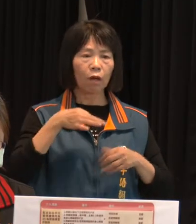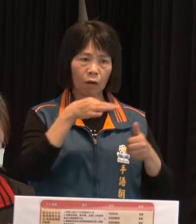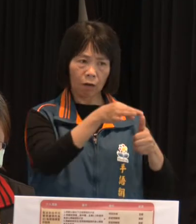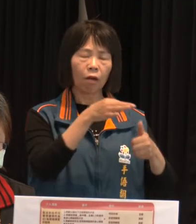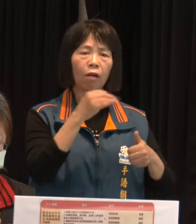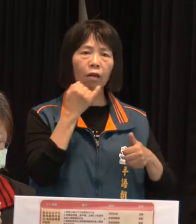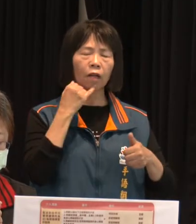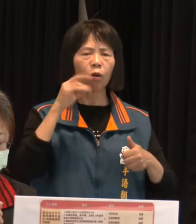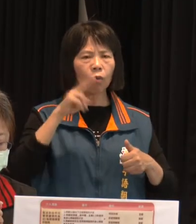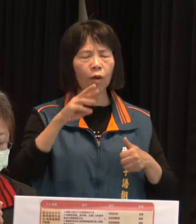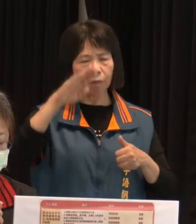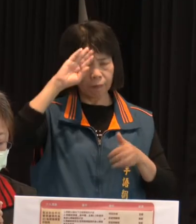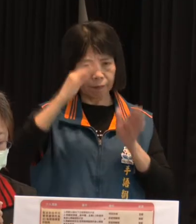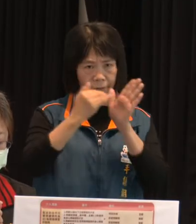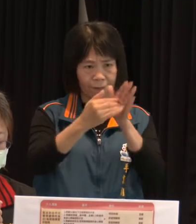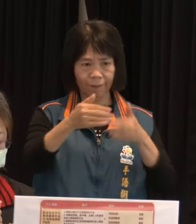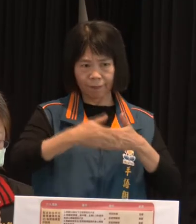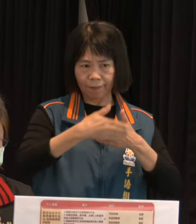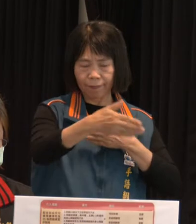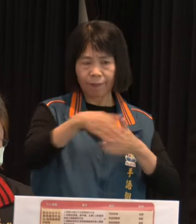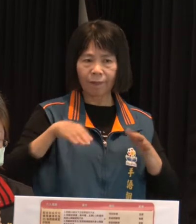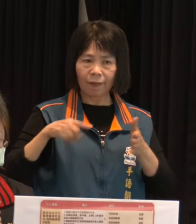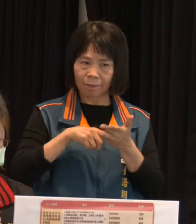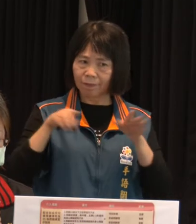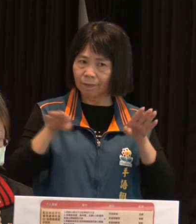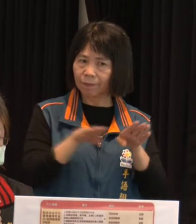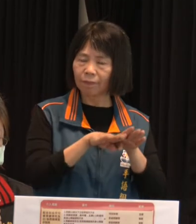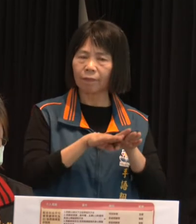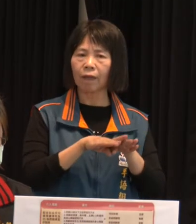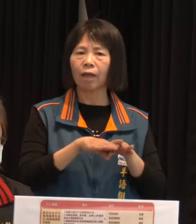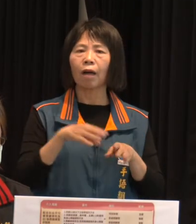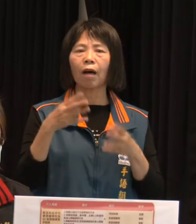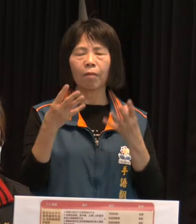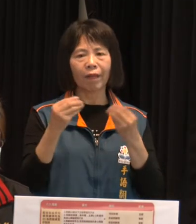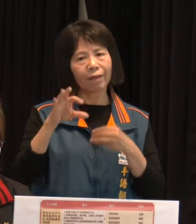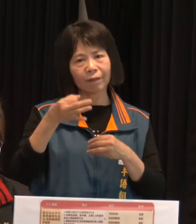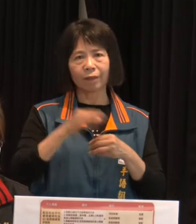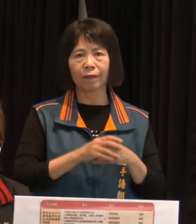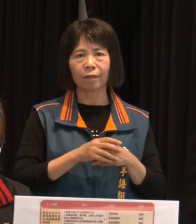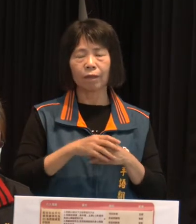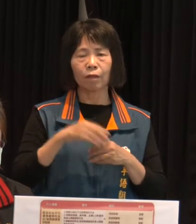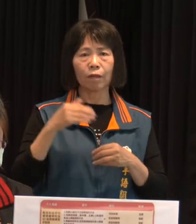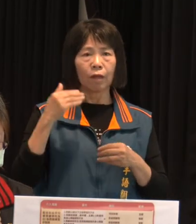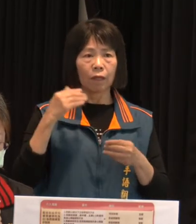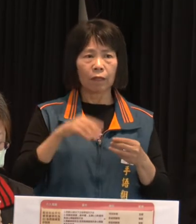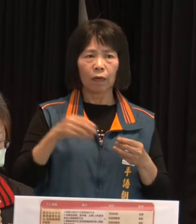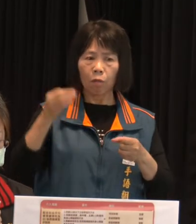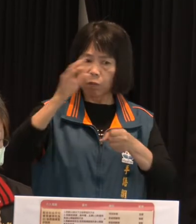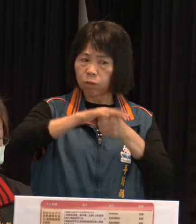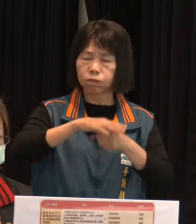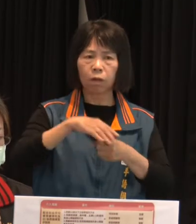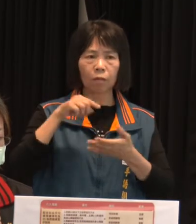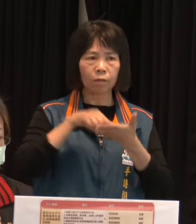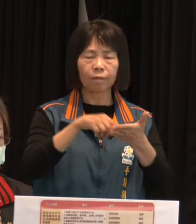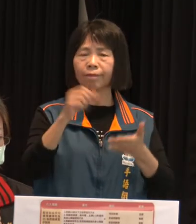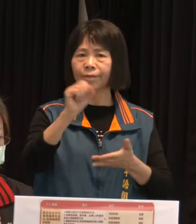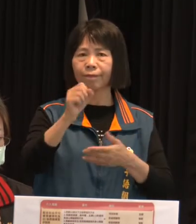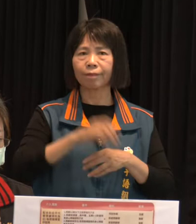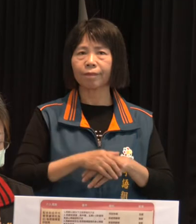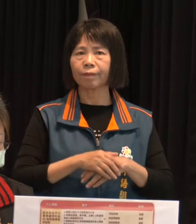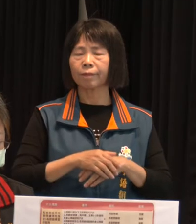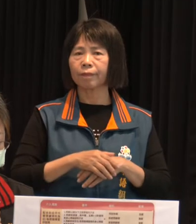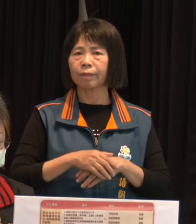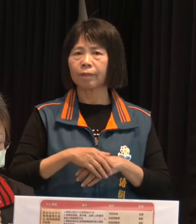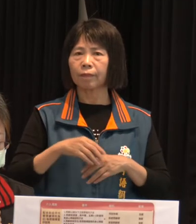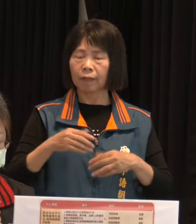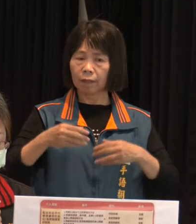也可以请防疫隔离假，那没有领到薪资的天数可以申请防疫补偿。那在相关